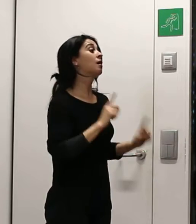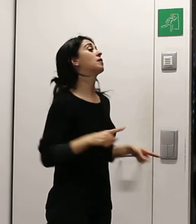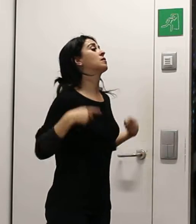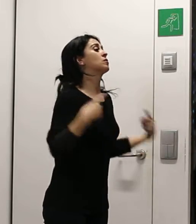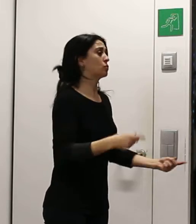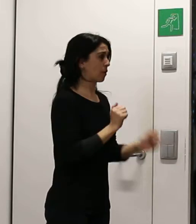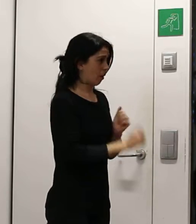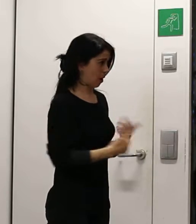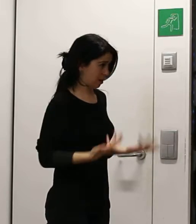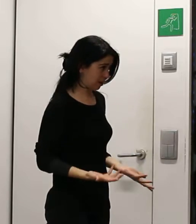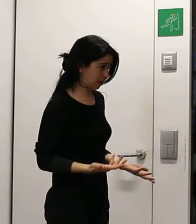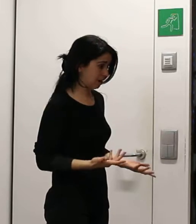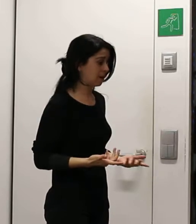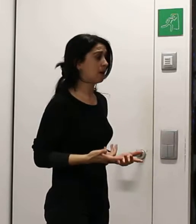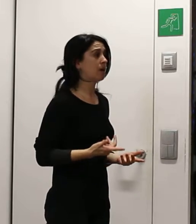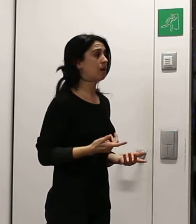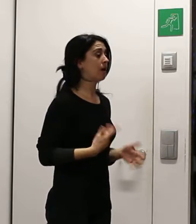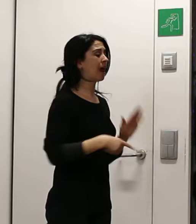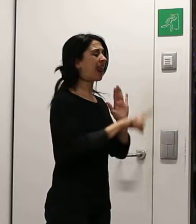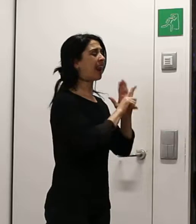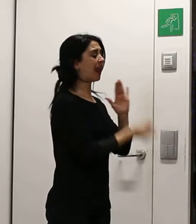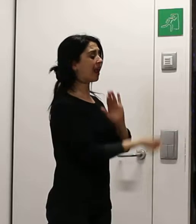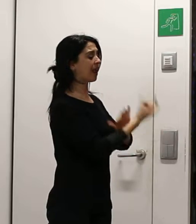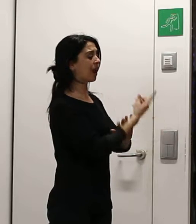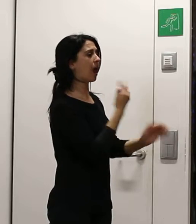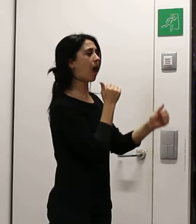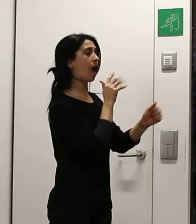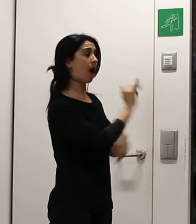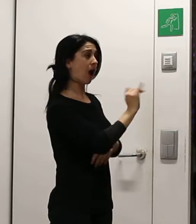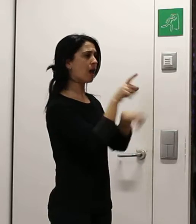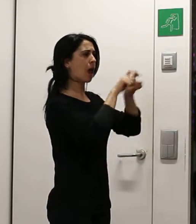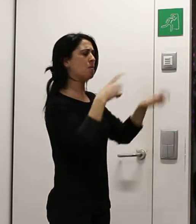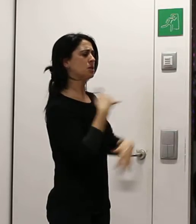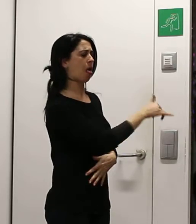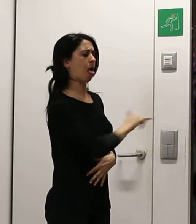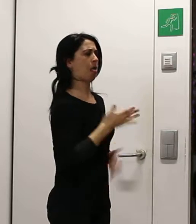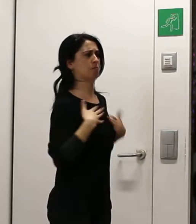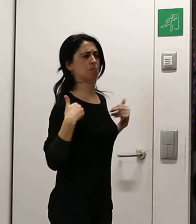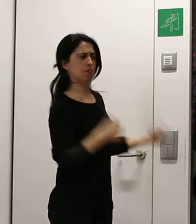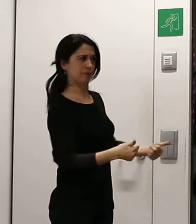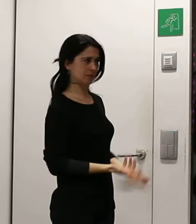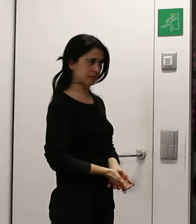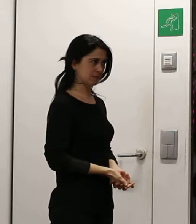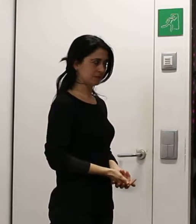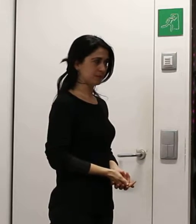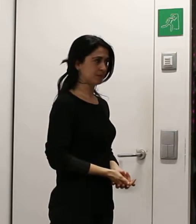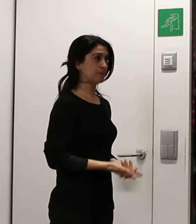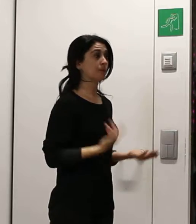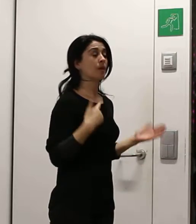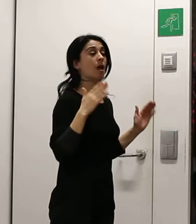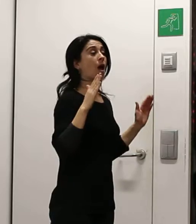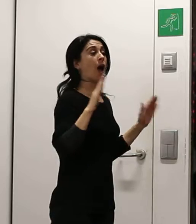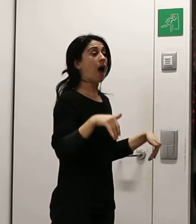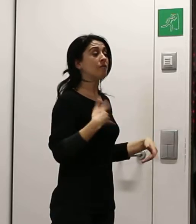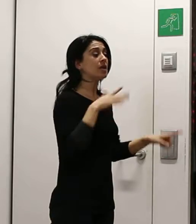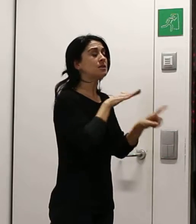pasa, que mangonean las leyes que aparecen. Bueno, la cuestión llega hasta